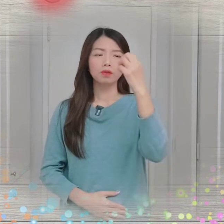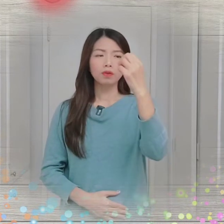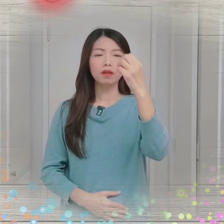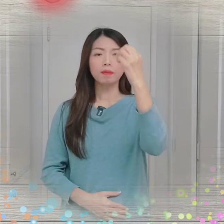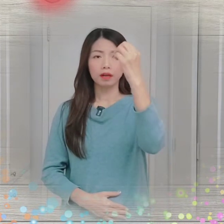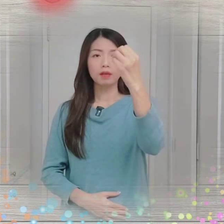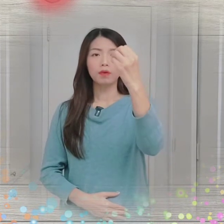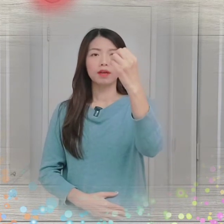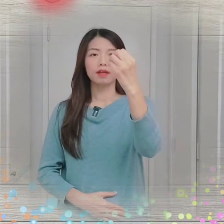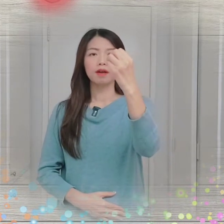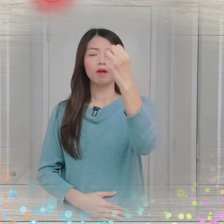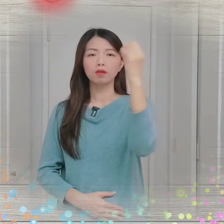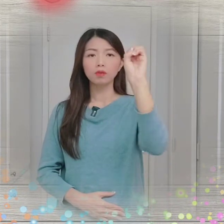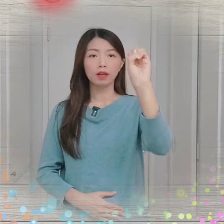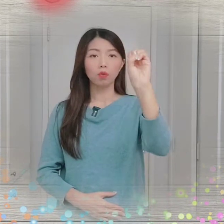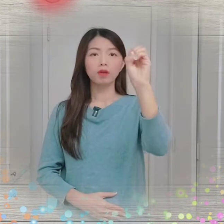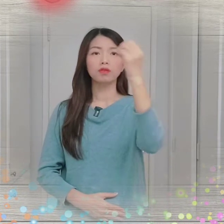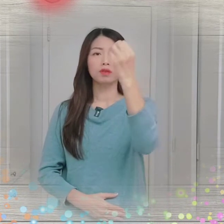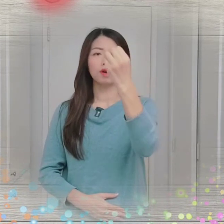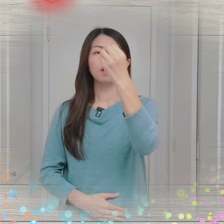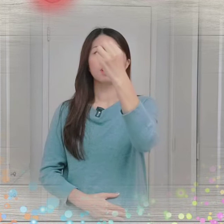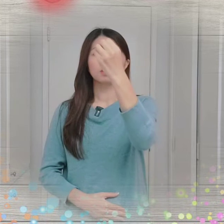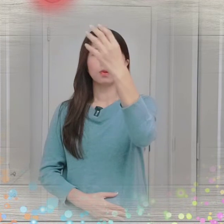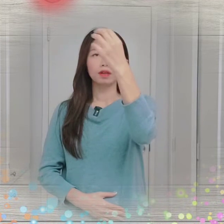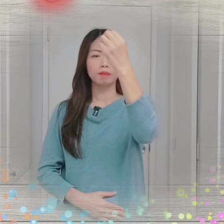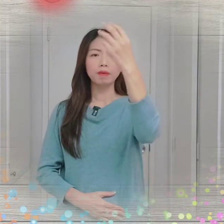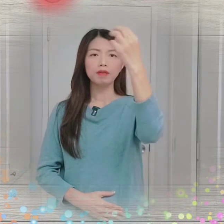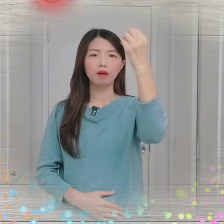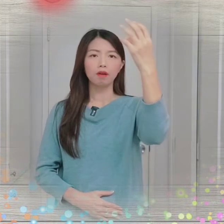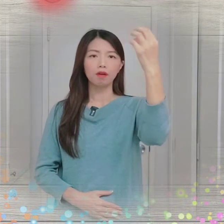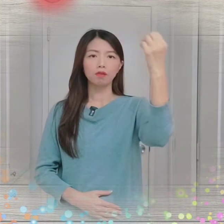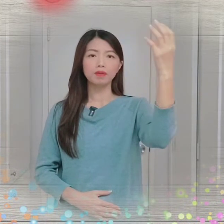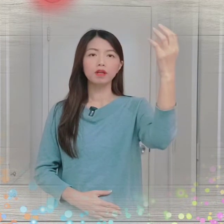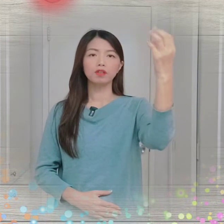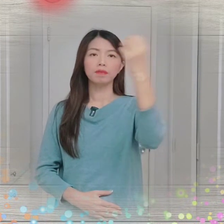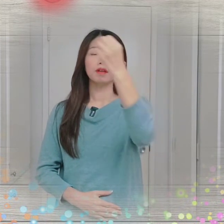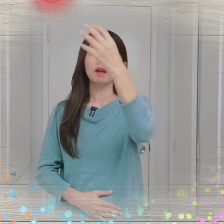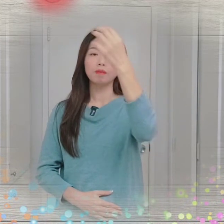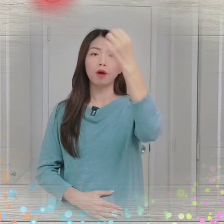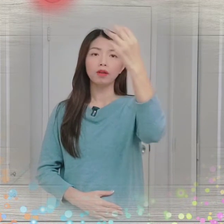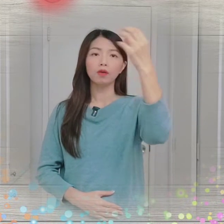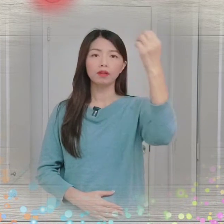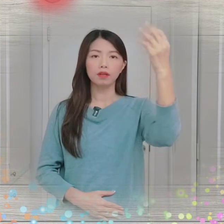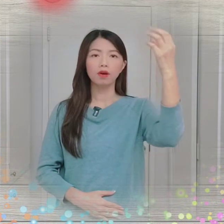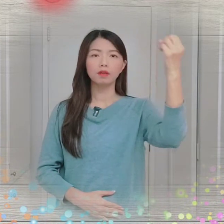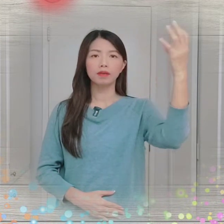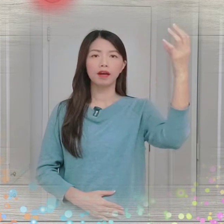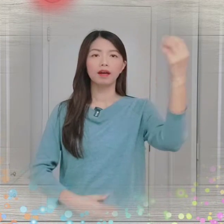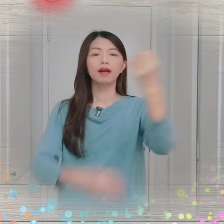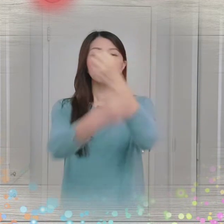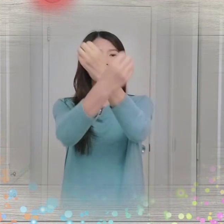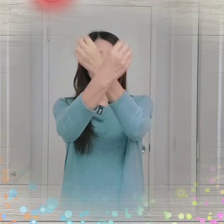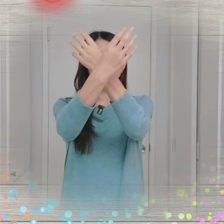손등이 밖을 보이게 해서 손 약간 옮겨주시고요. 손을 이렇게 피면서 움직여주시면 별이라고 한 뜻의 수어가